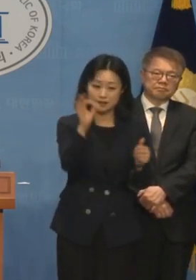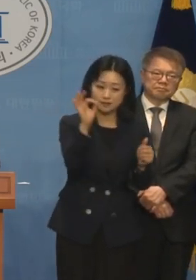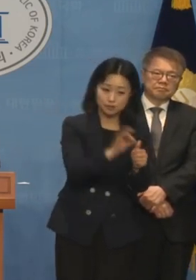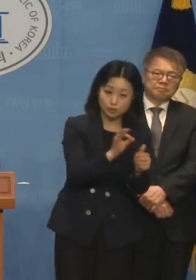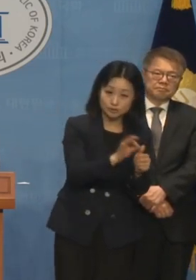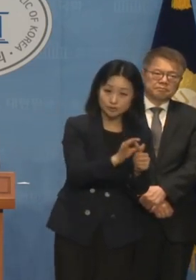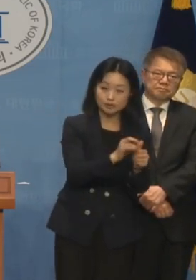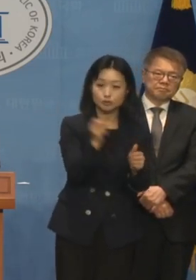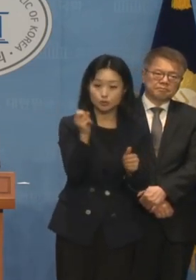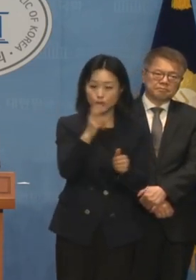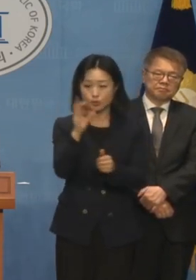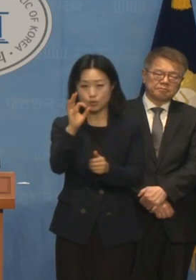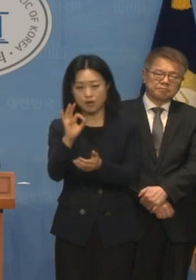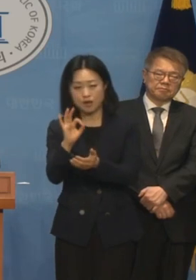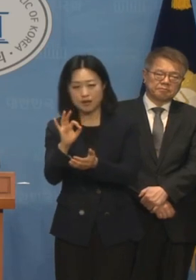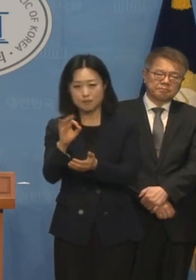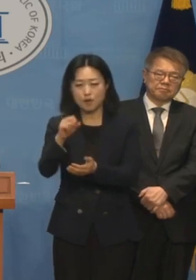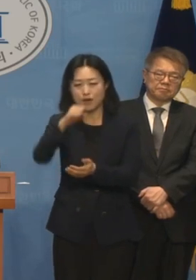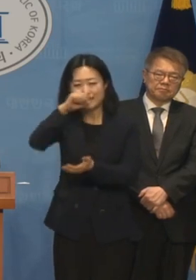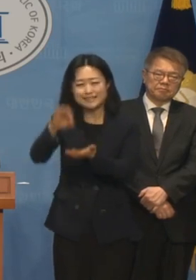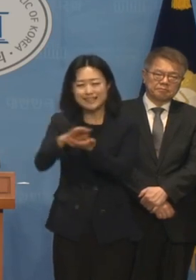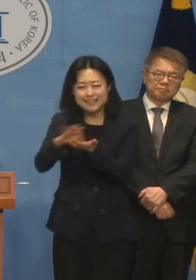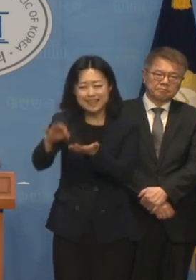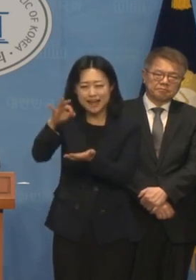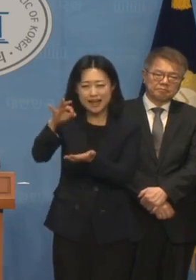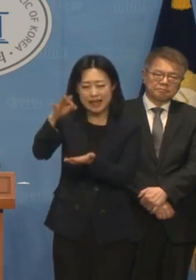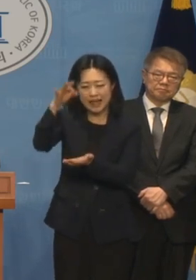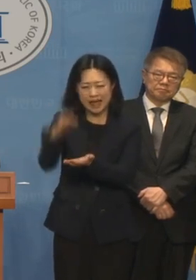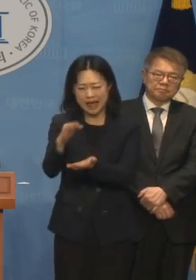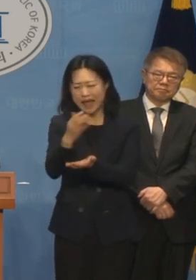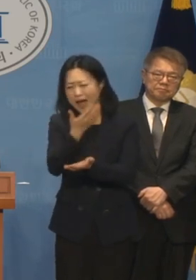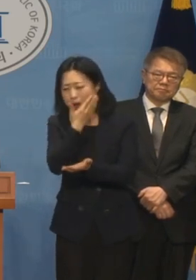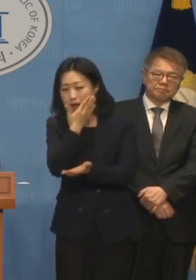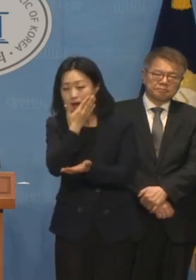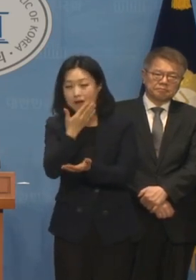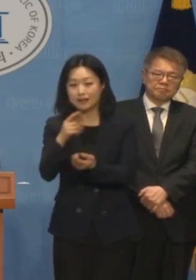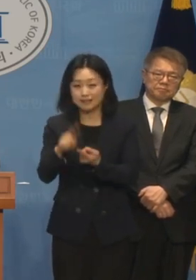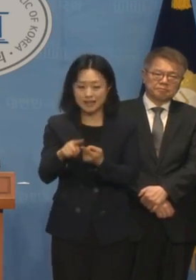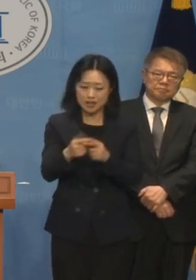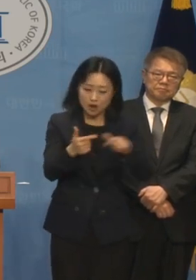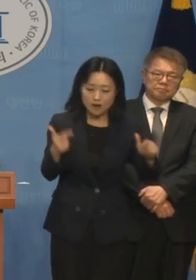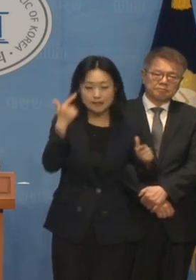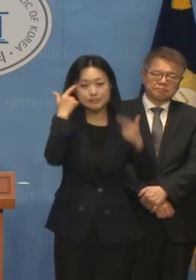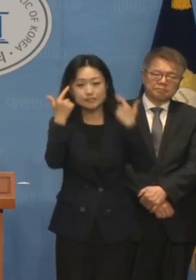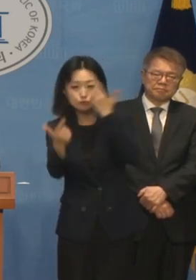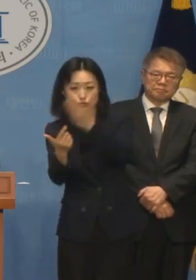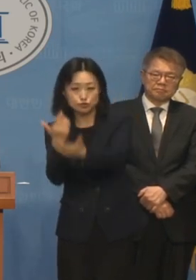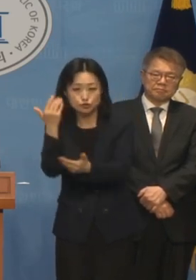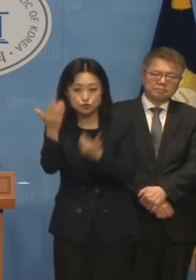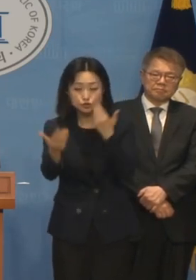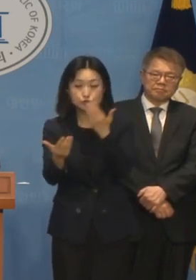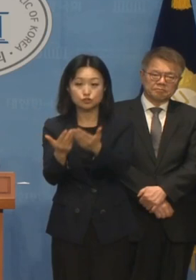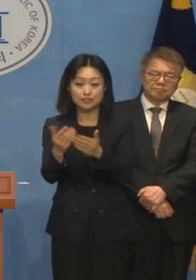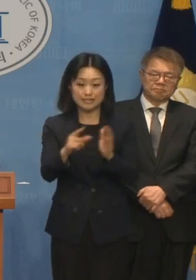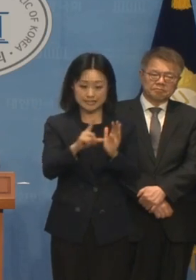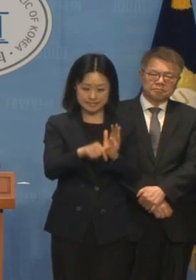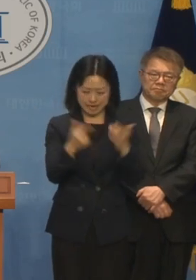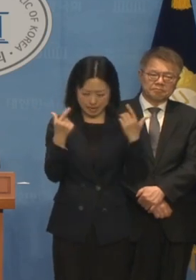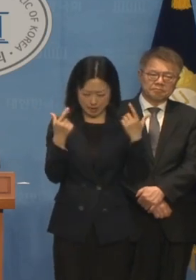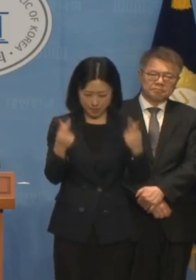소득보장론과 재정안정론의 각 입장별 답변 시간은 철저하게 동일한